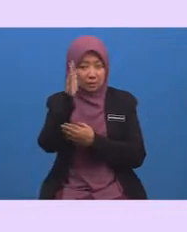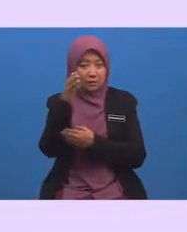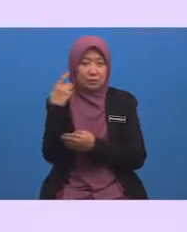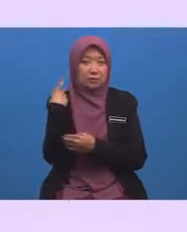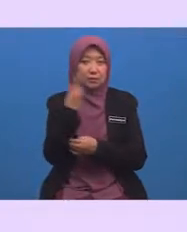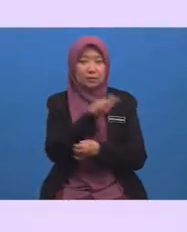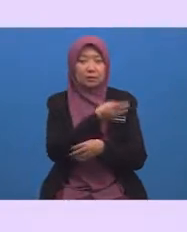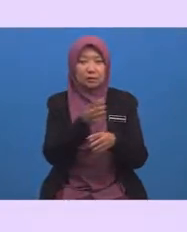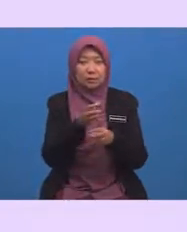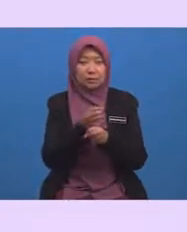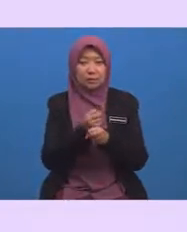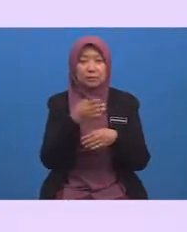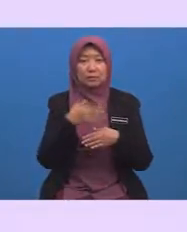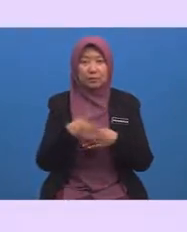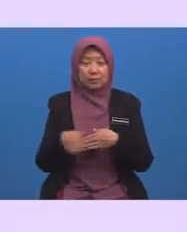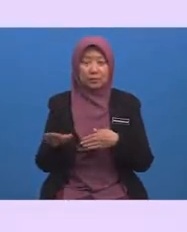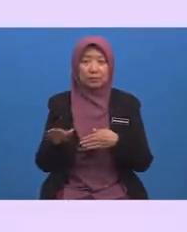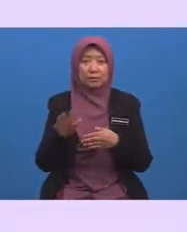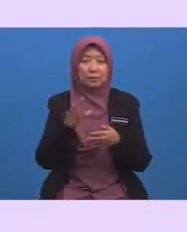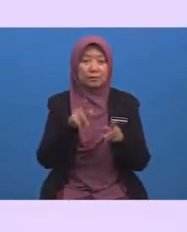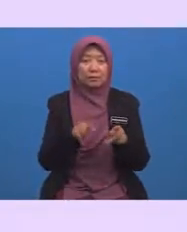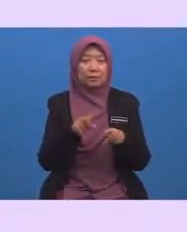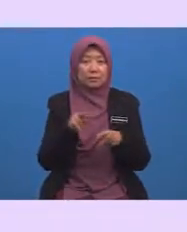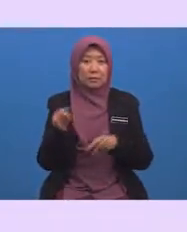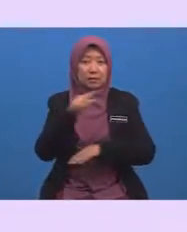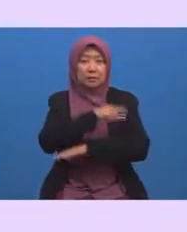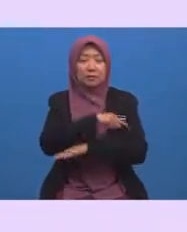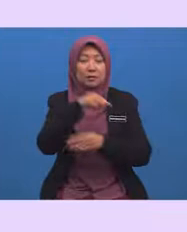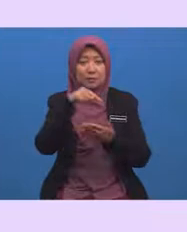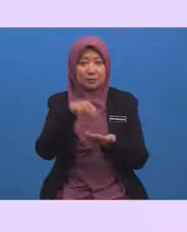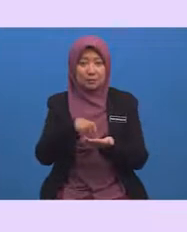perolehi selepas pembelajaran pada hari ini.